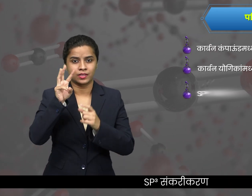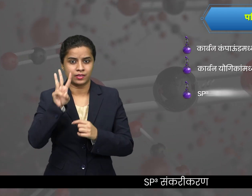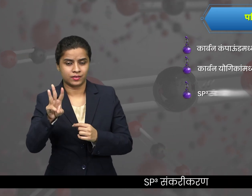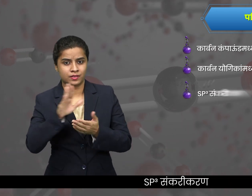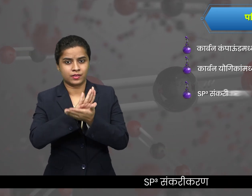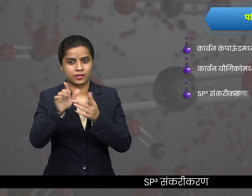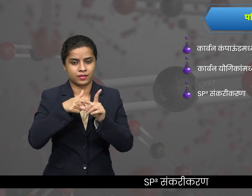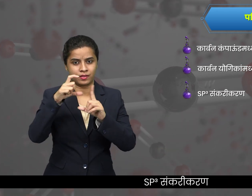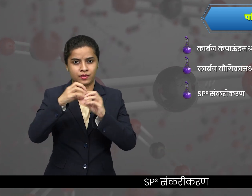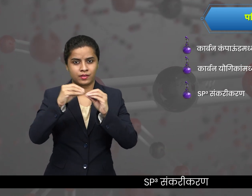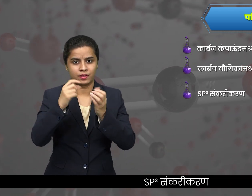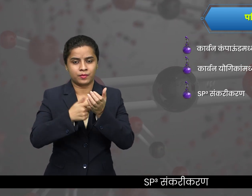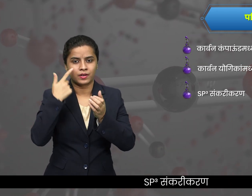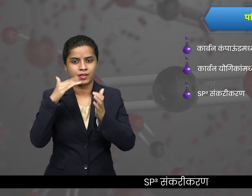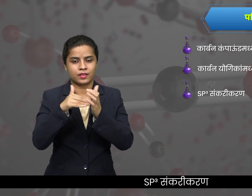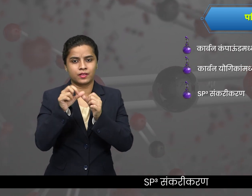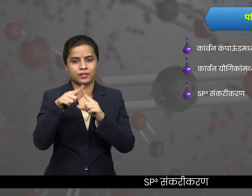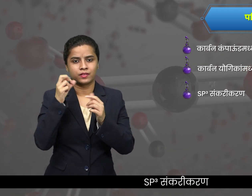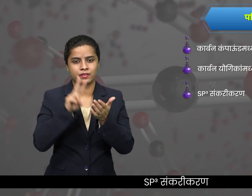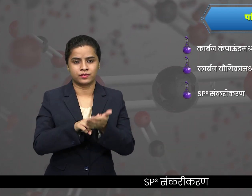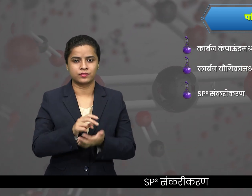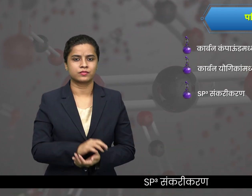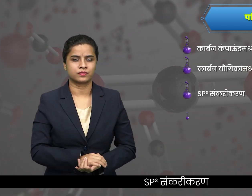sp3 संकरीकरण,